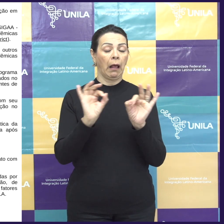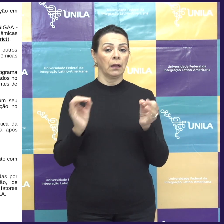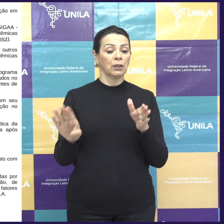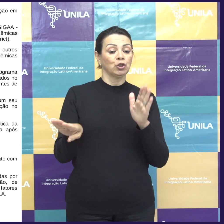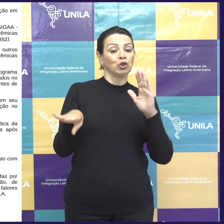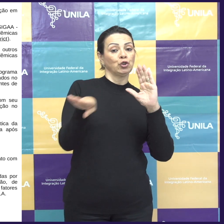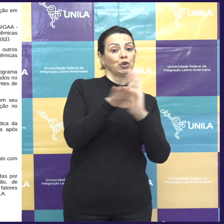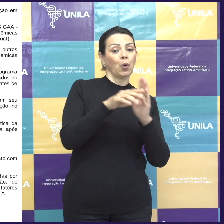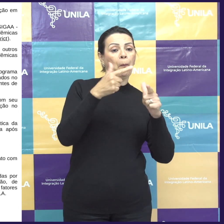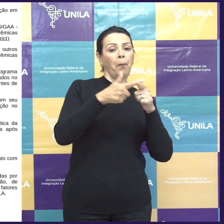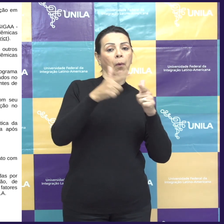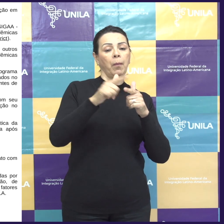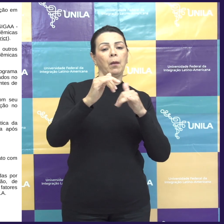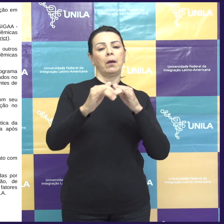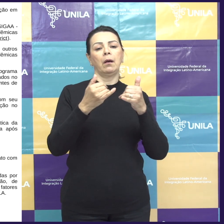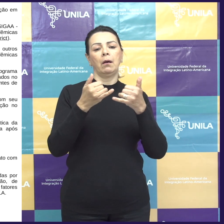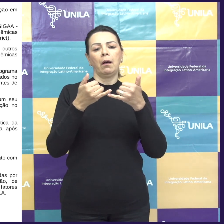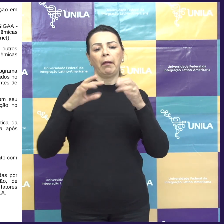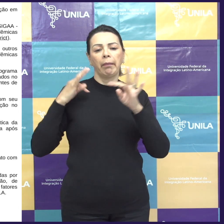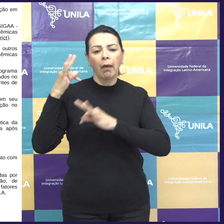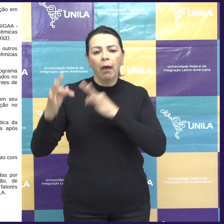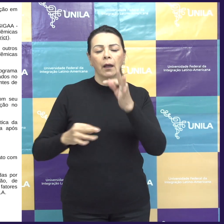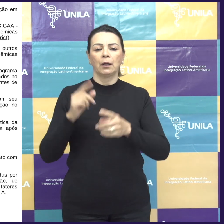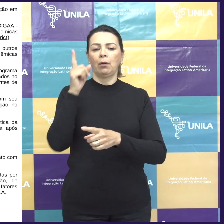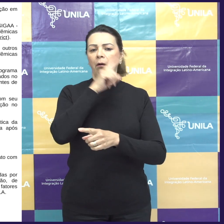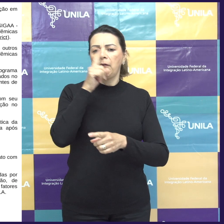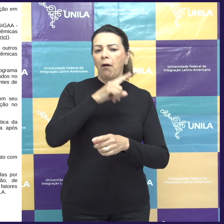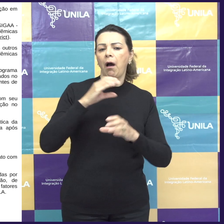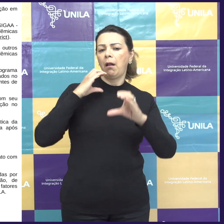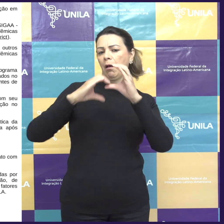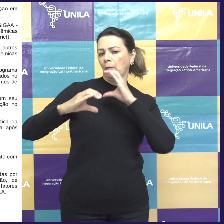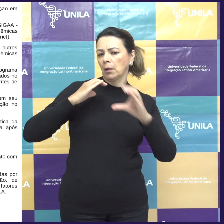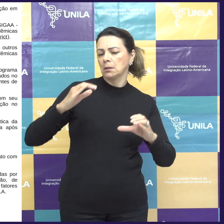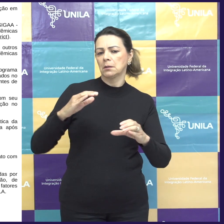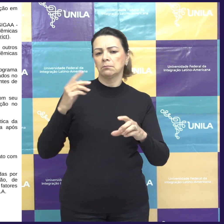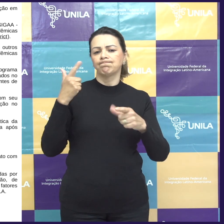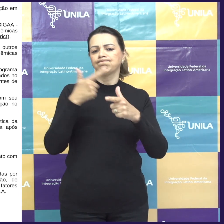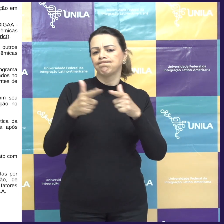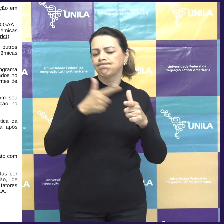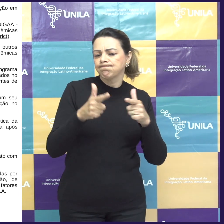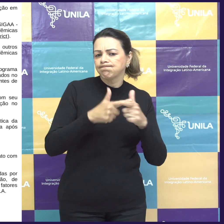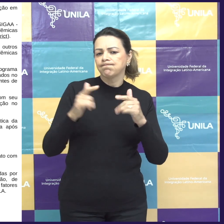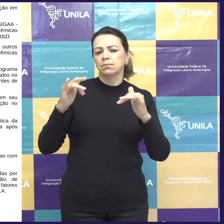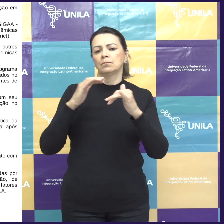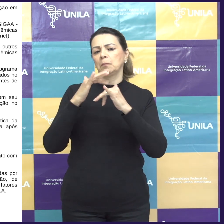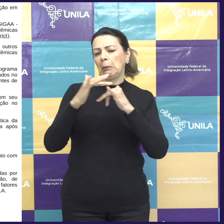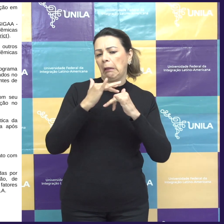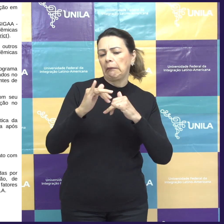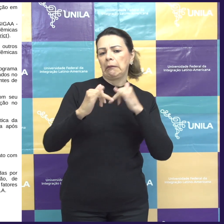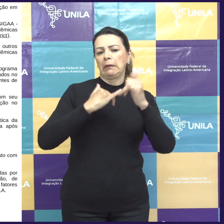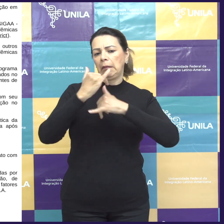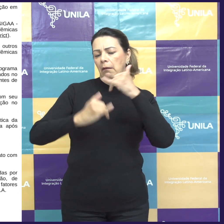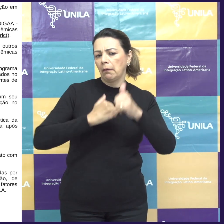ordem técnica dos computadores, de falhas de comunicação, de congestionamento das linhas de comunicação, bem